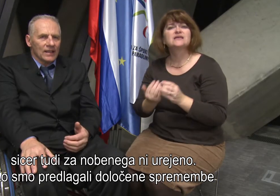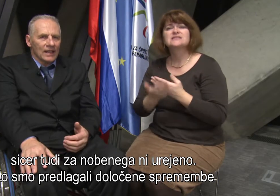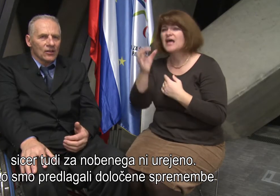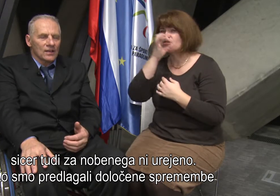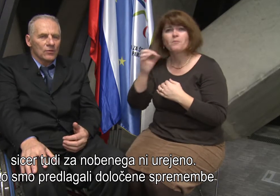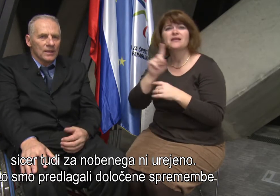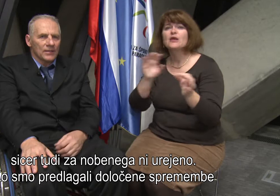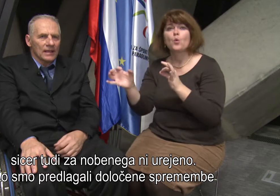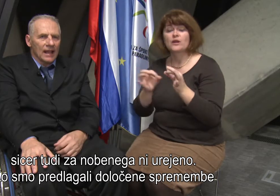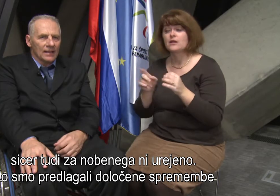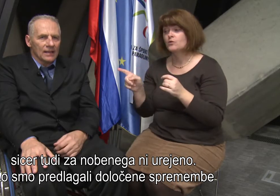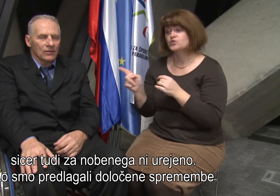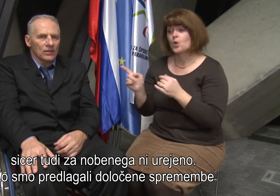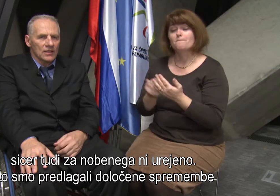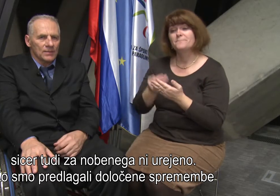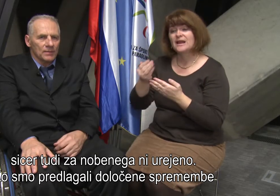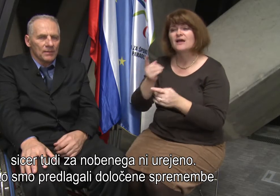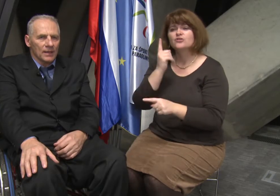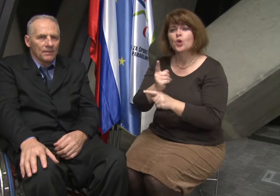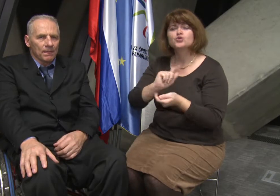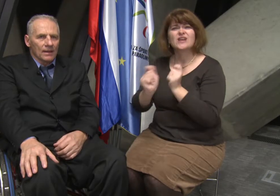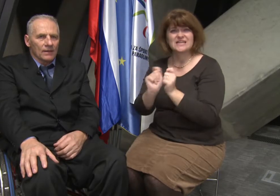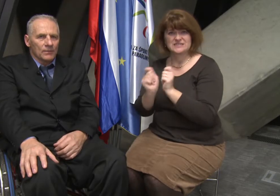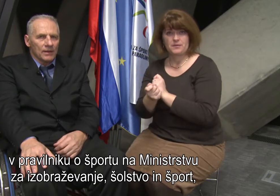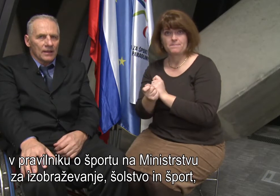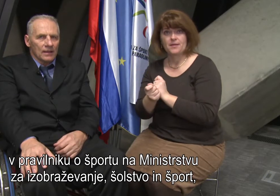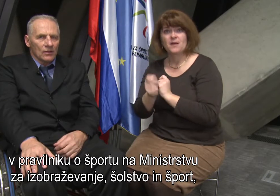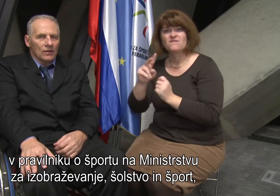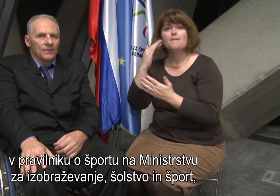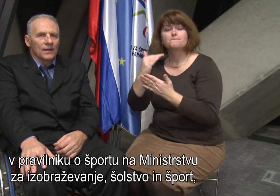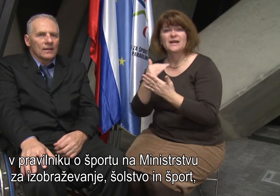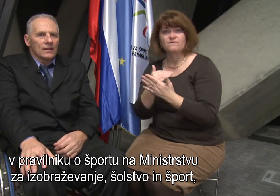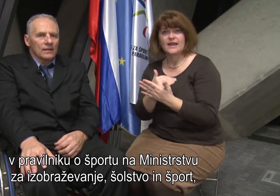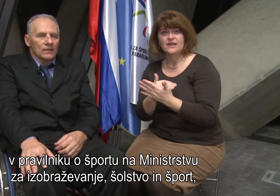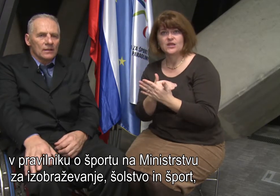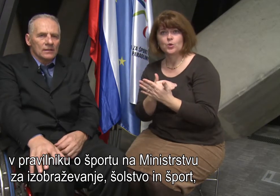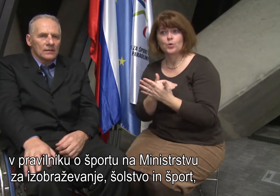nobenega ni urejeno, ko smo mi predlagali določene spremembe v pravilniku